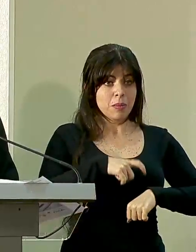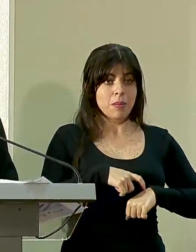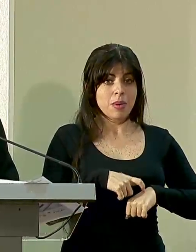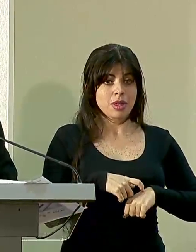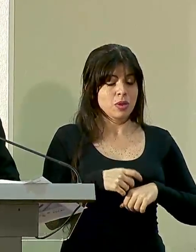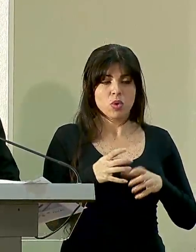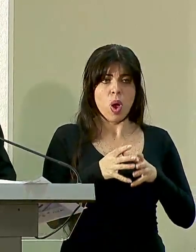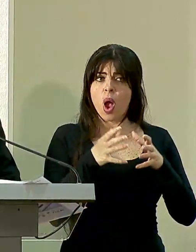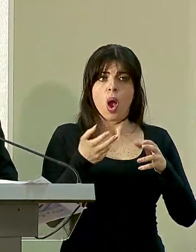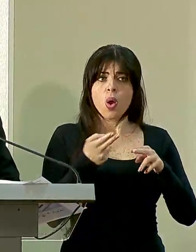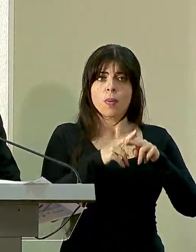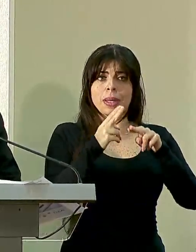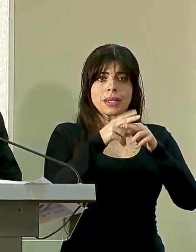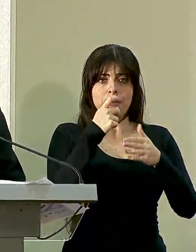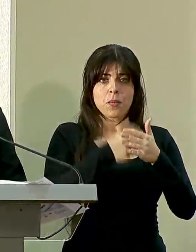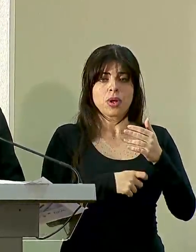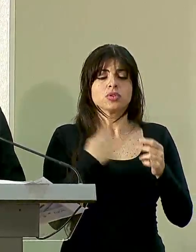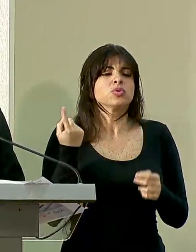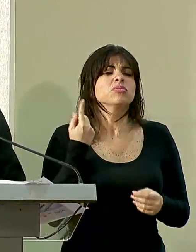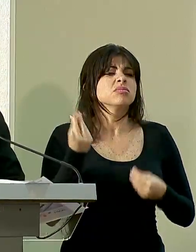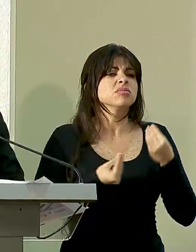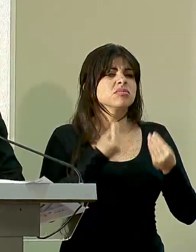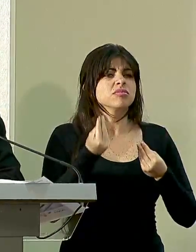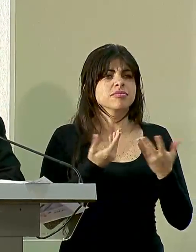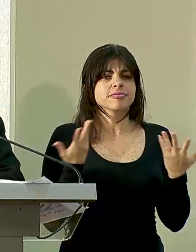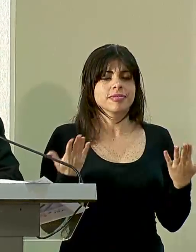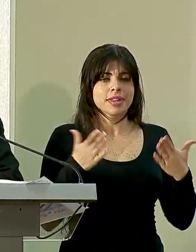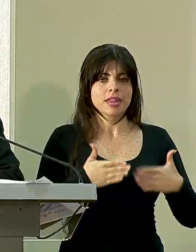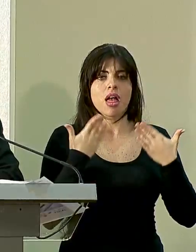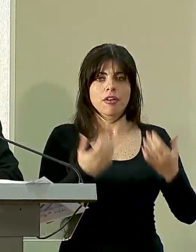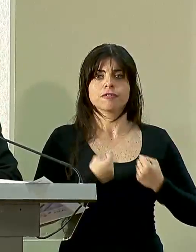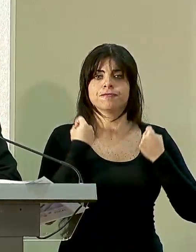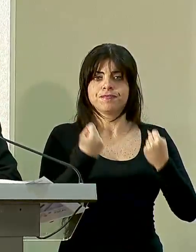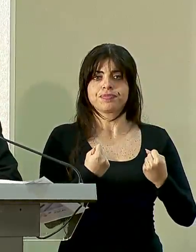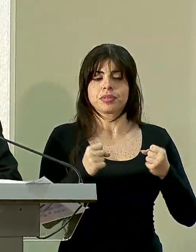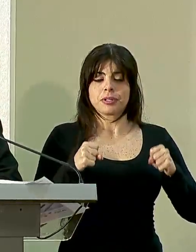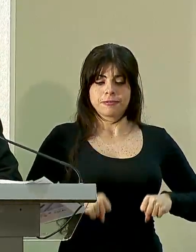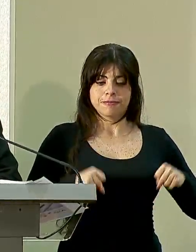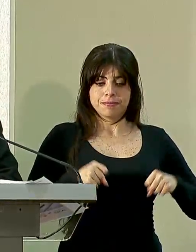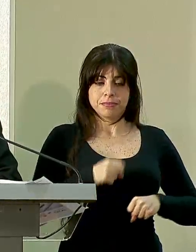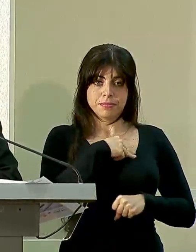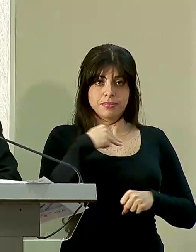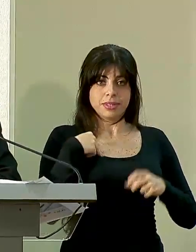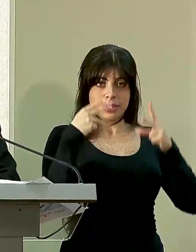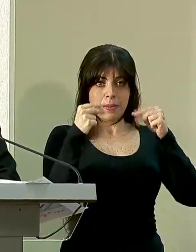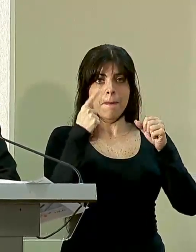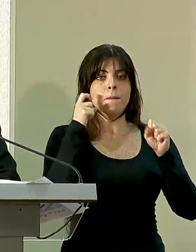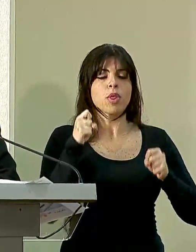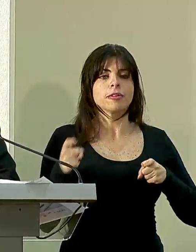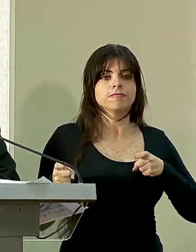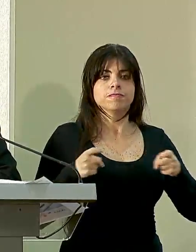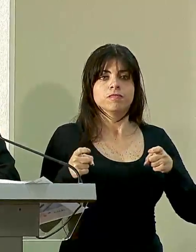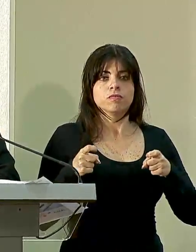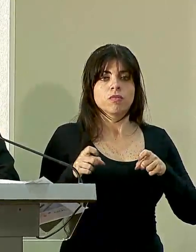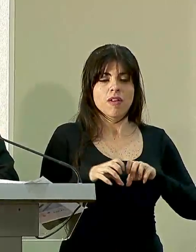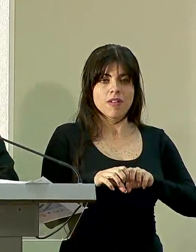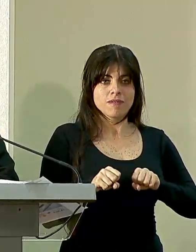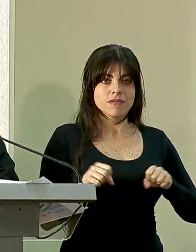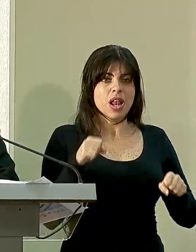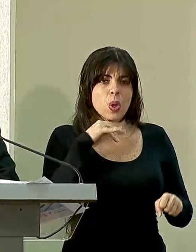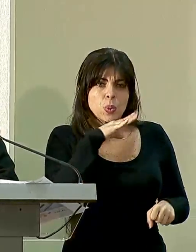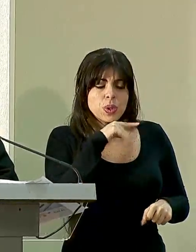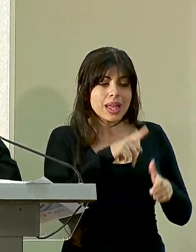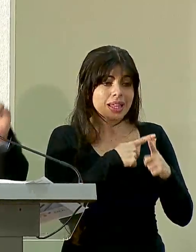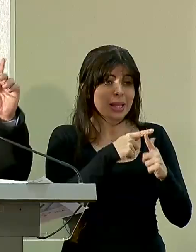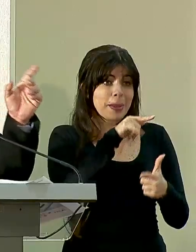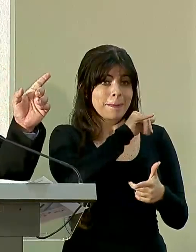aumenta impuestos, sino que particularmente lo que hace es fortalecer la capacidad de Hacienda para controlar el fraude, ¿verdad? Este mensaje